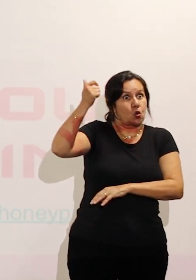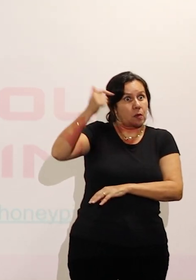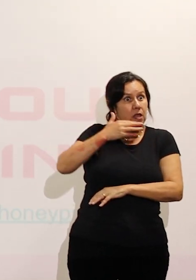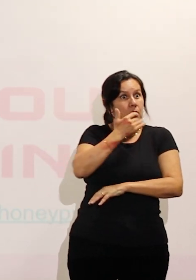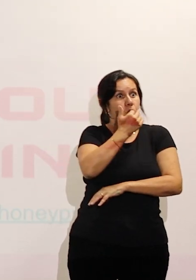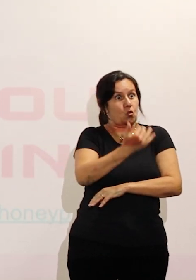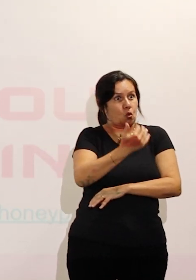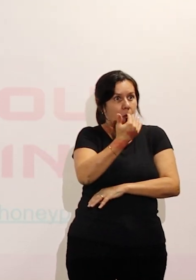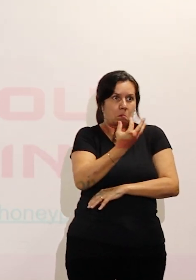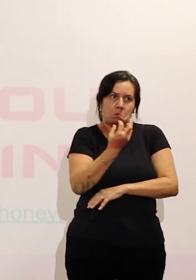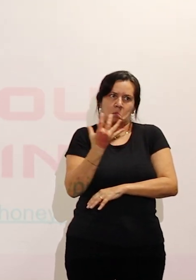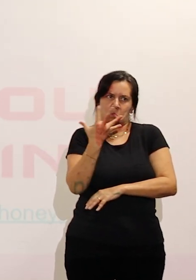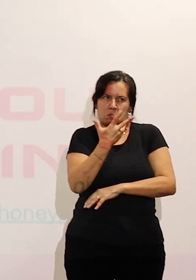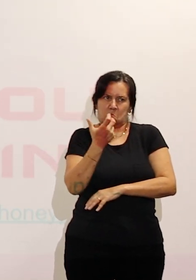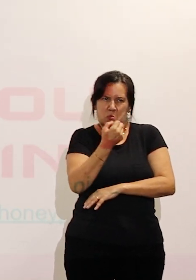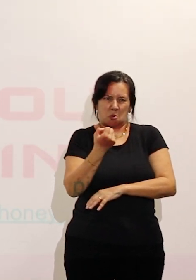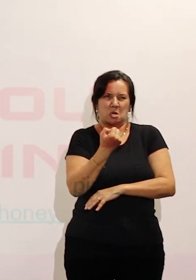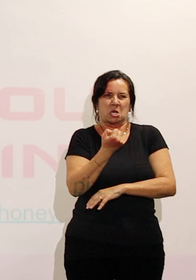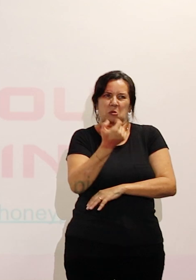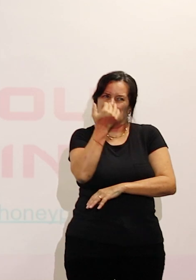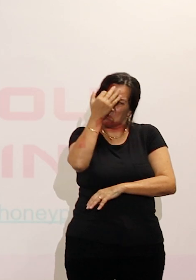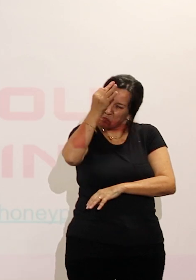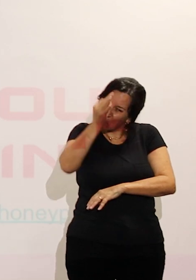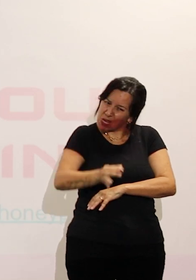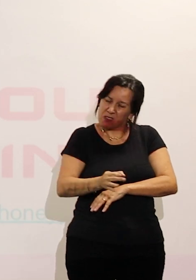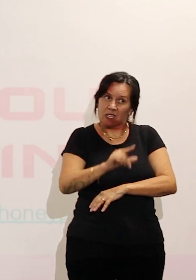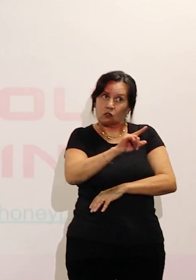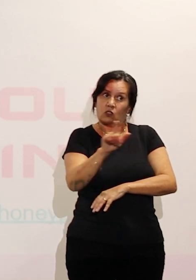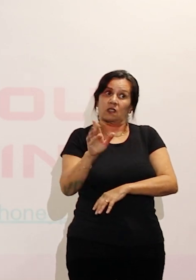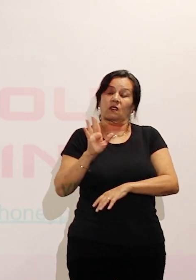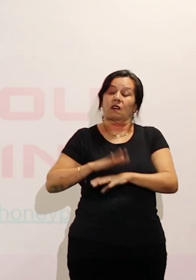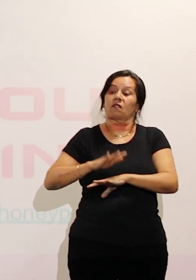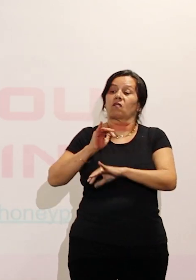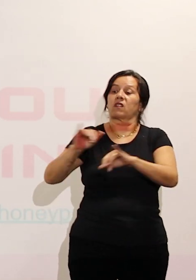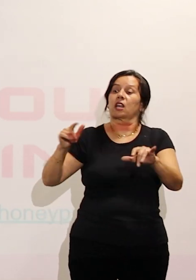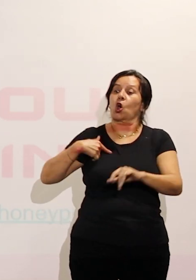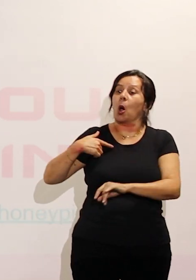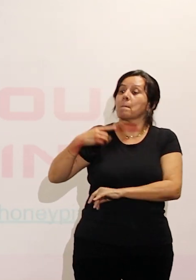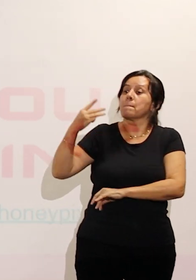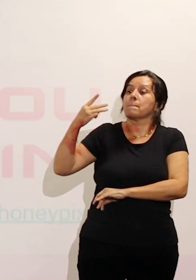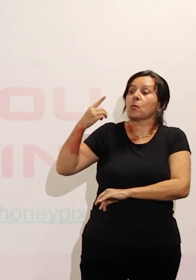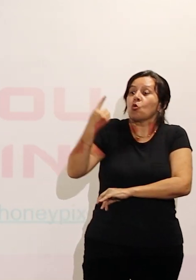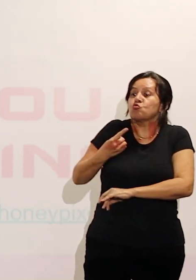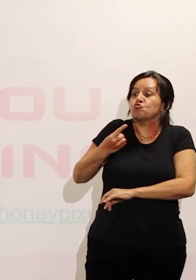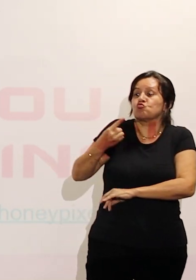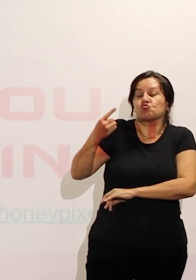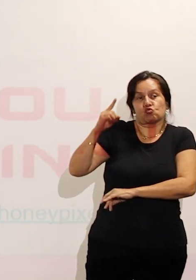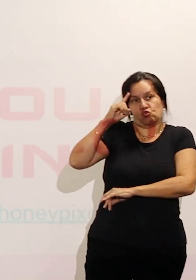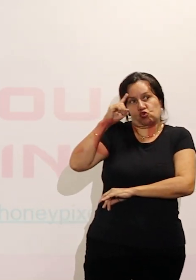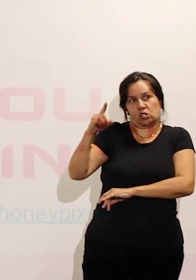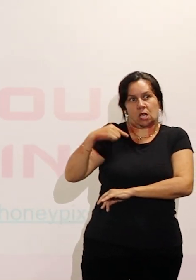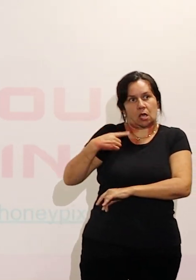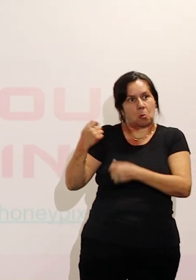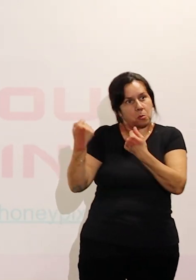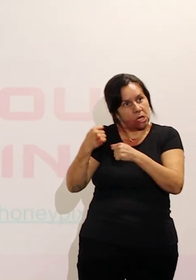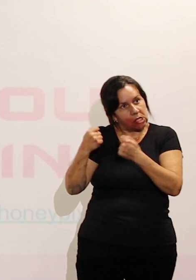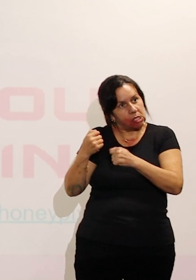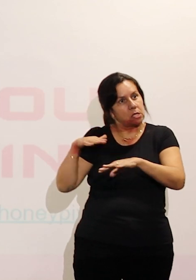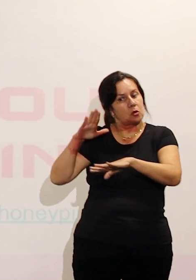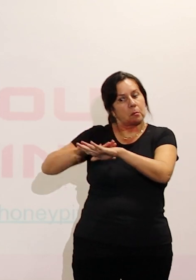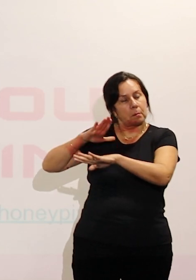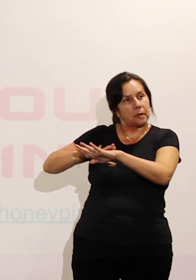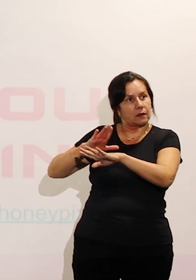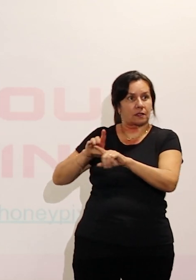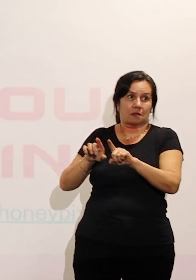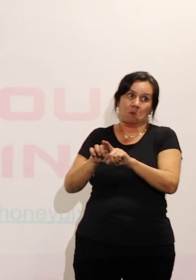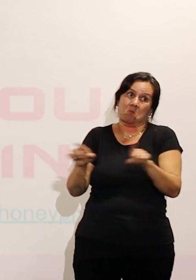cor, vai ter tudo bonito. Aí você vai ter que bater o pé e falar, olha, pelo menos um dia para fazer a ilustração desse jeito, mas